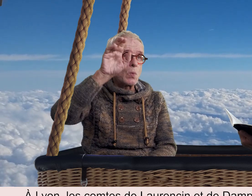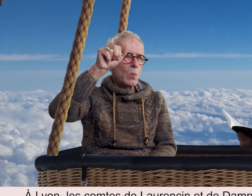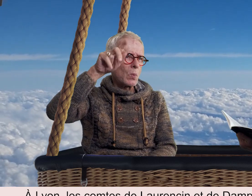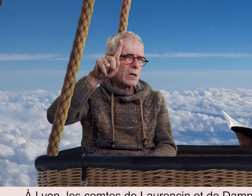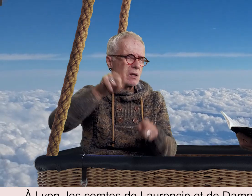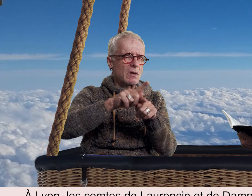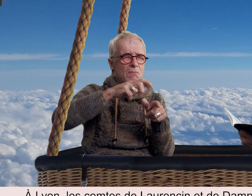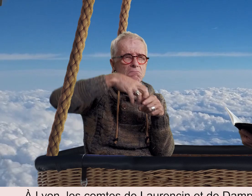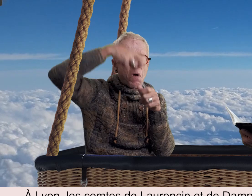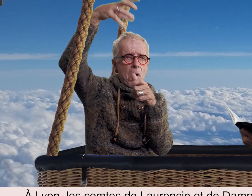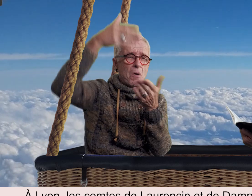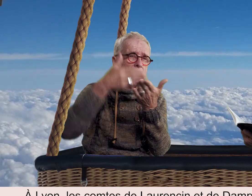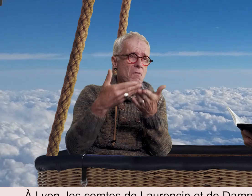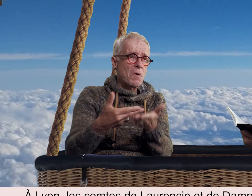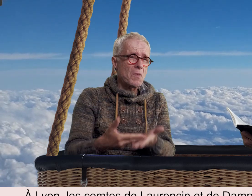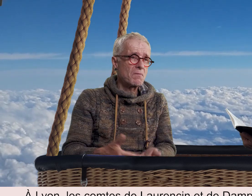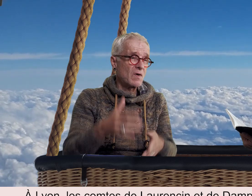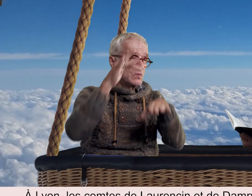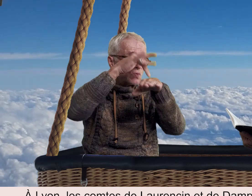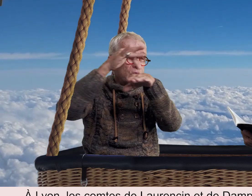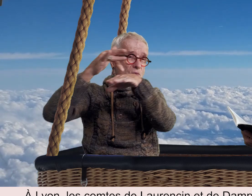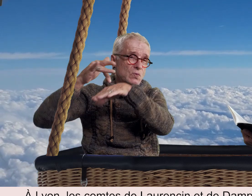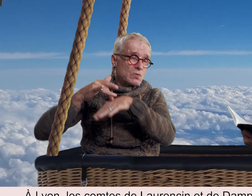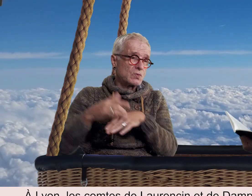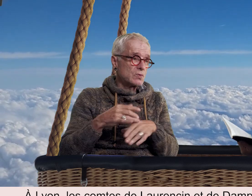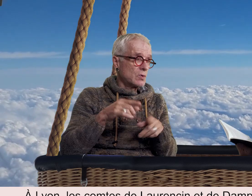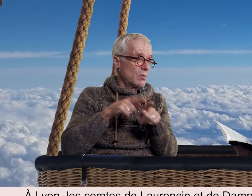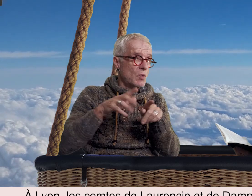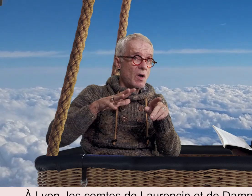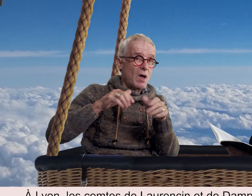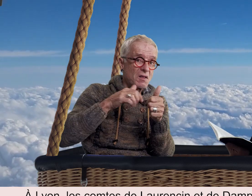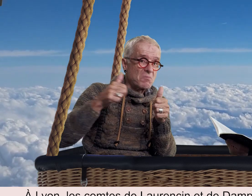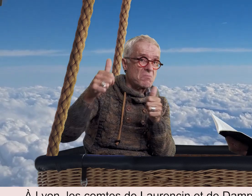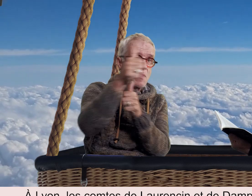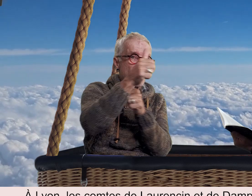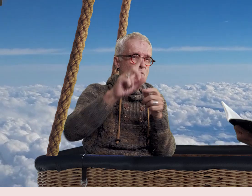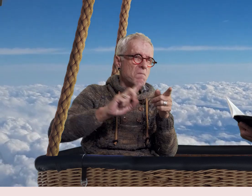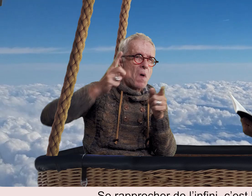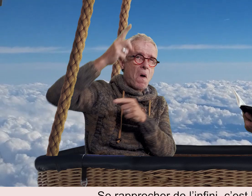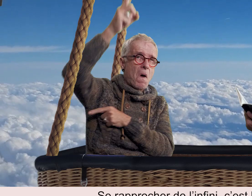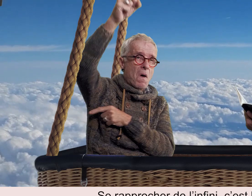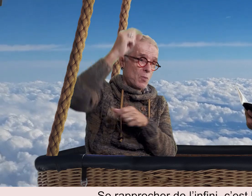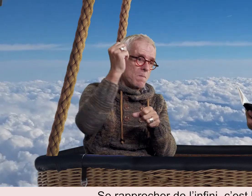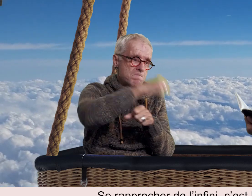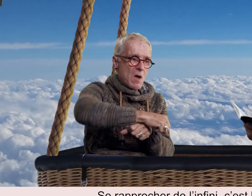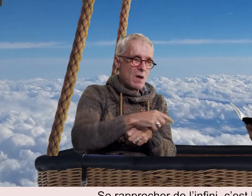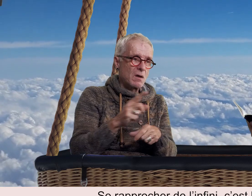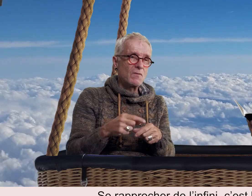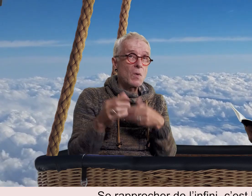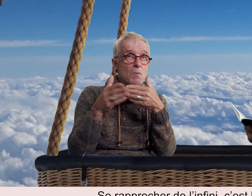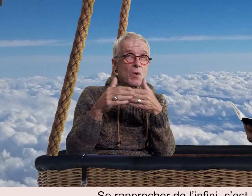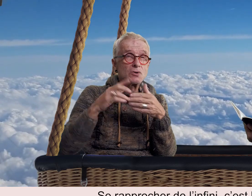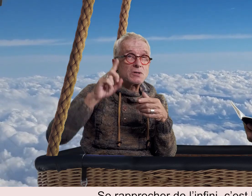gloire. Pour égaler ces grands personnages, il faut aller plus haut qu'eux dans les profondeurs célestes. Se rapprocher de l'infini,